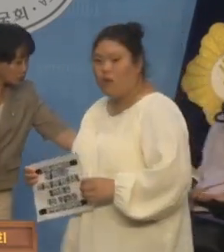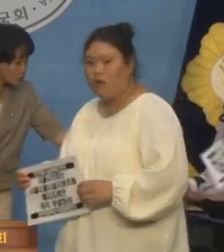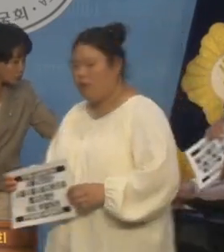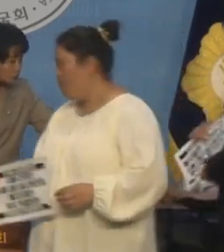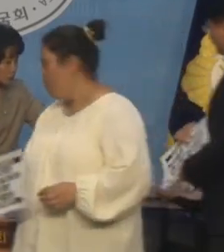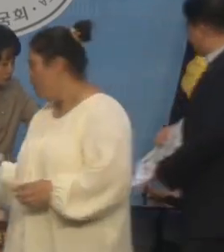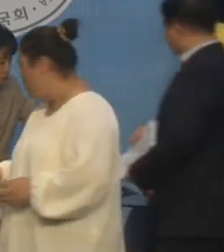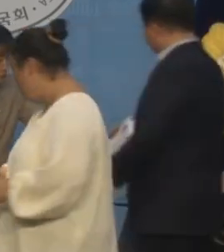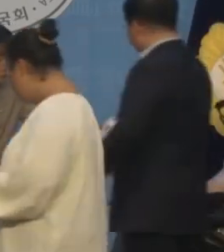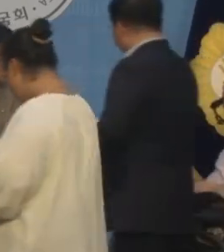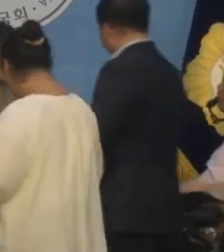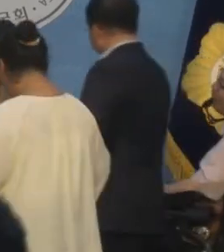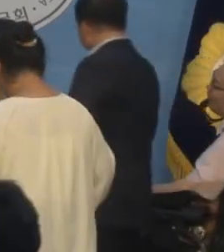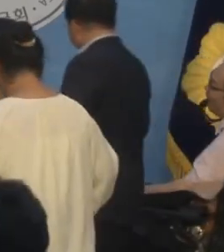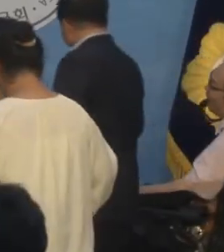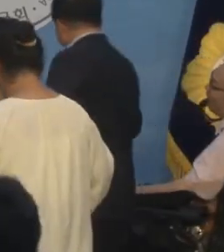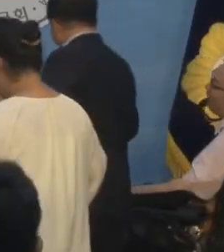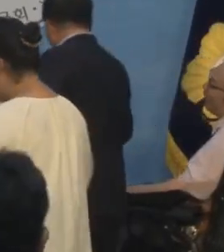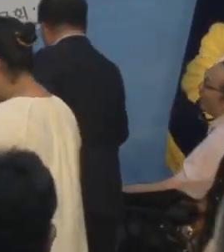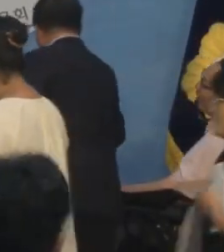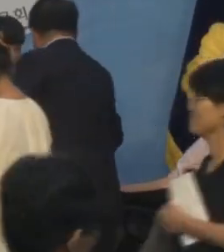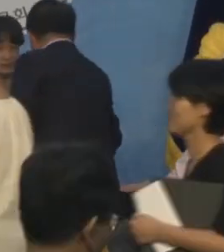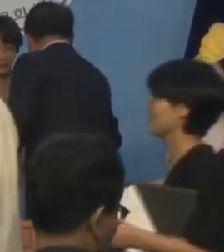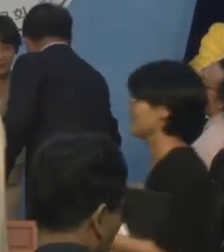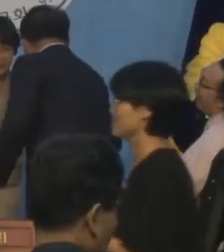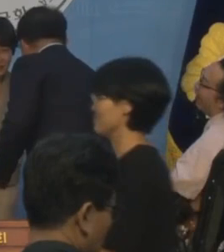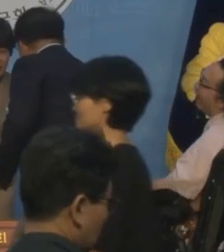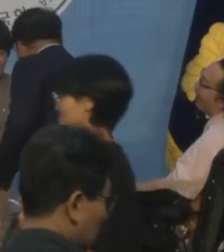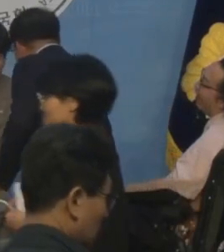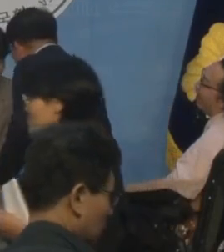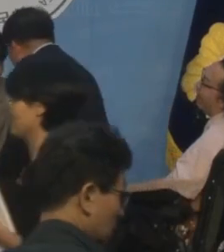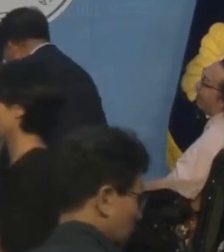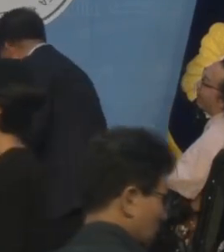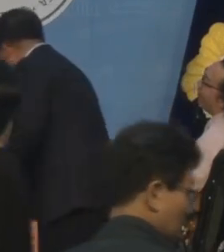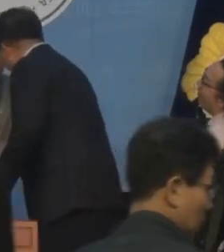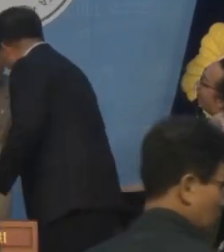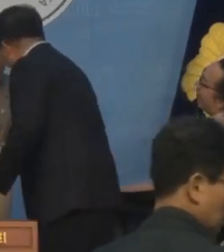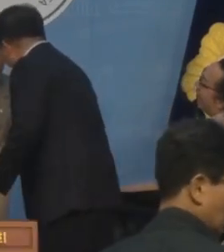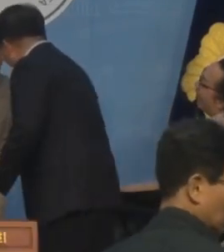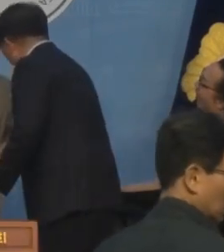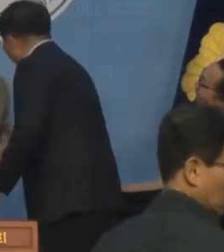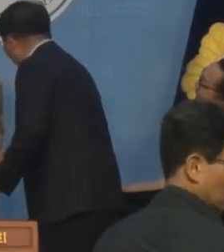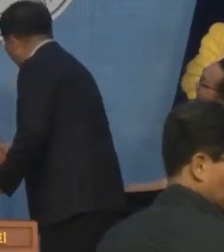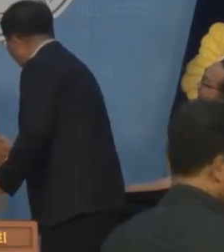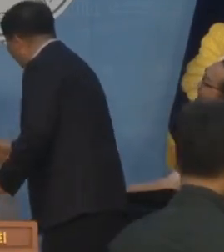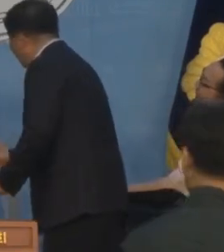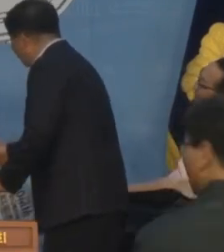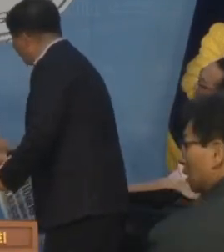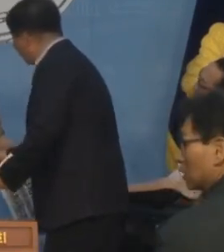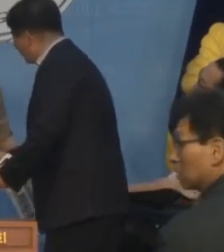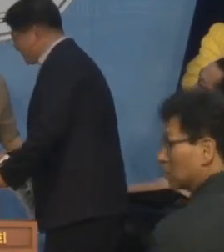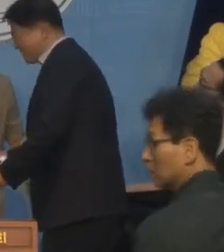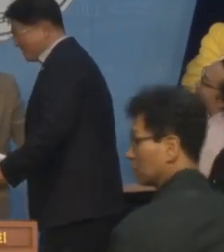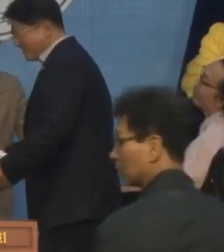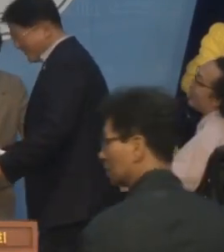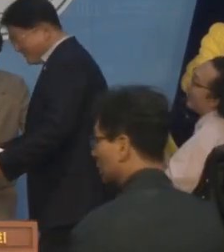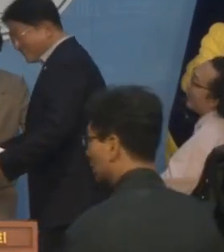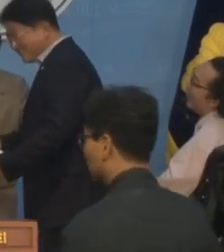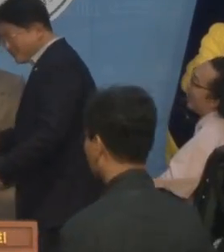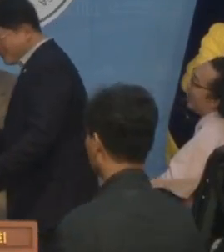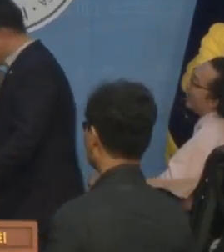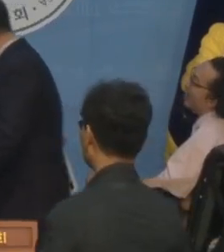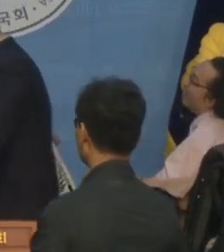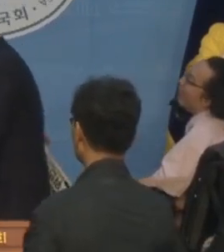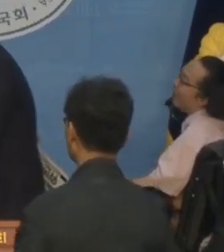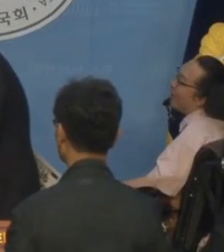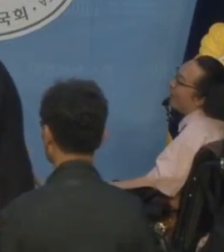누구도 없었어? 김준호 선생님도 왔구나. 네네네. 돈이 너무 고마워요. 네네.